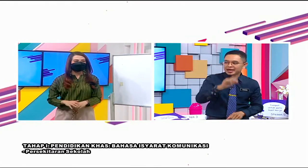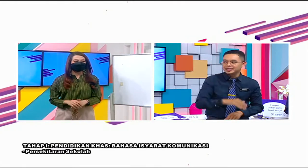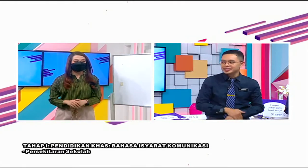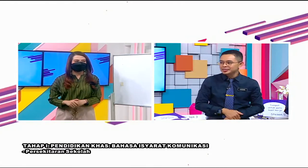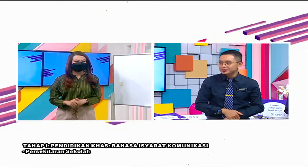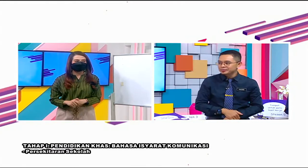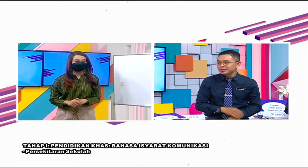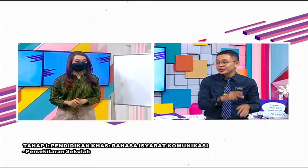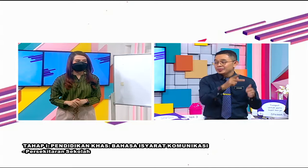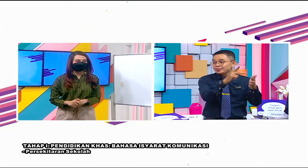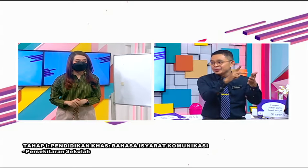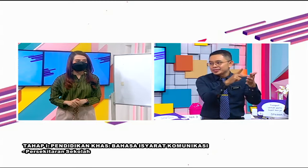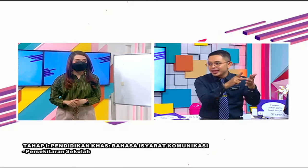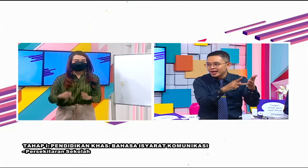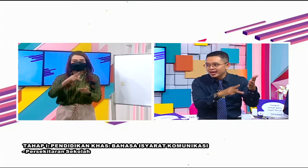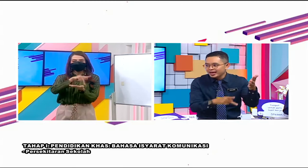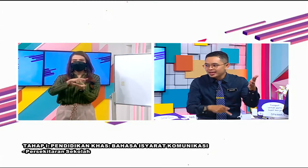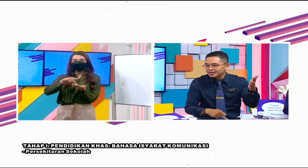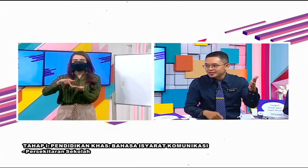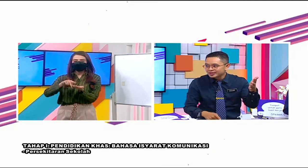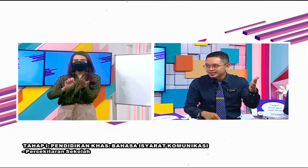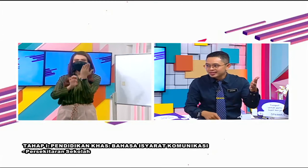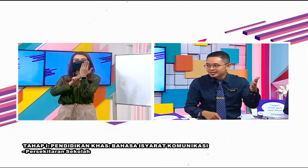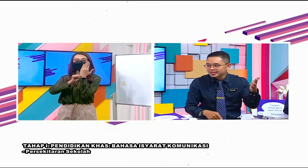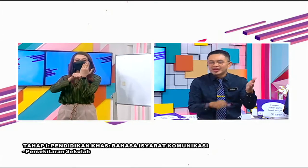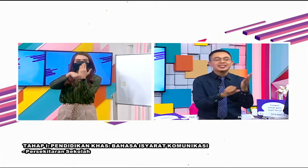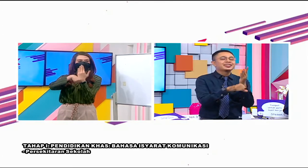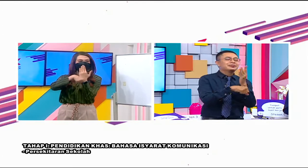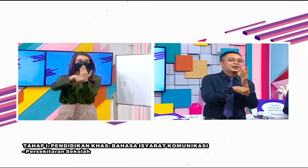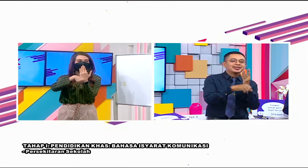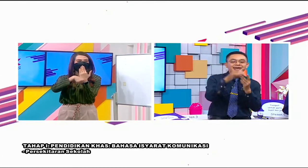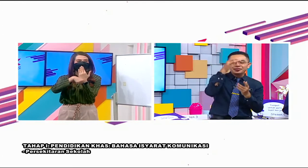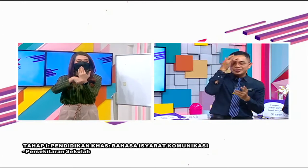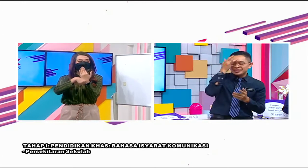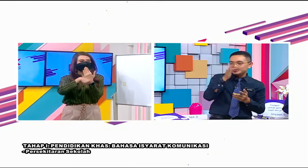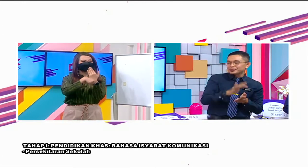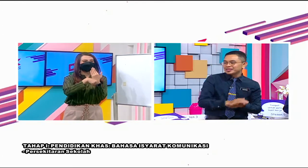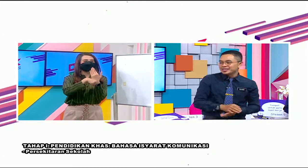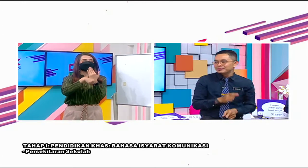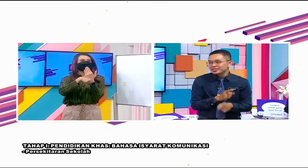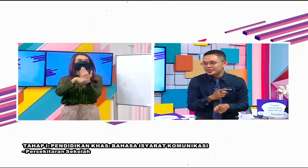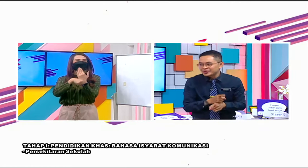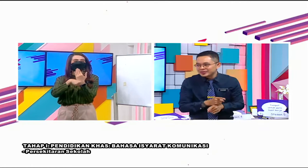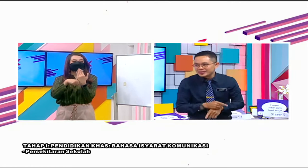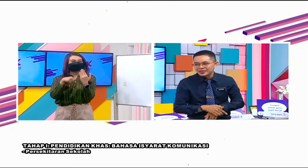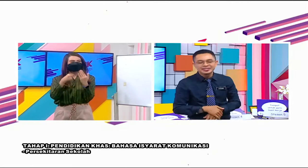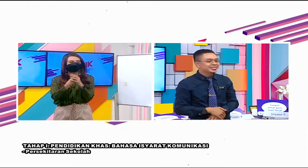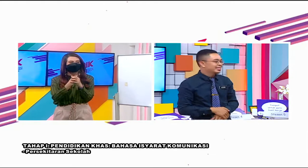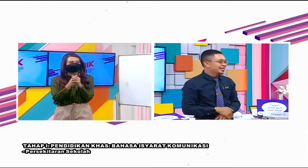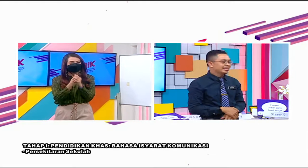ada. Ada. Pusat. Pusat sumber. Okey, pandai. Pusat sumber. Betul. Okey.